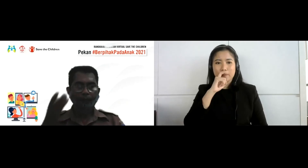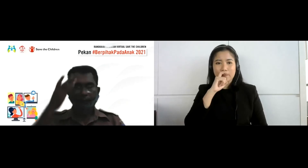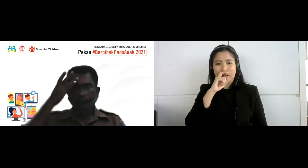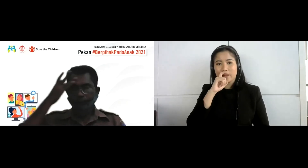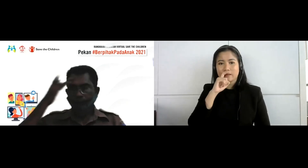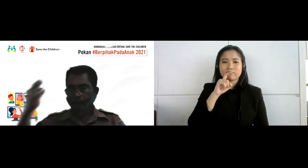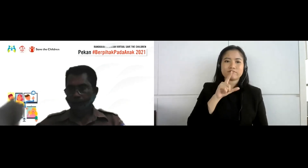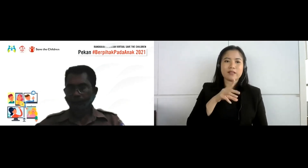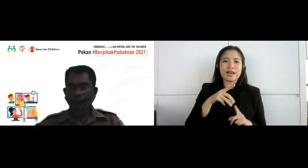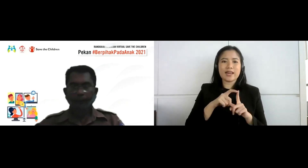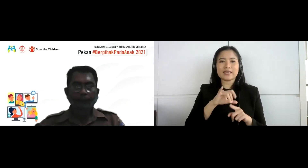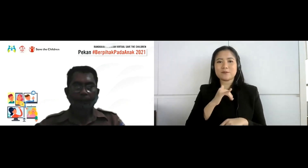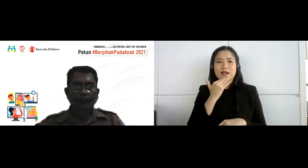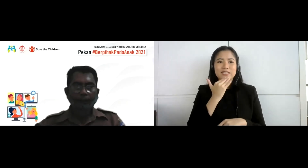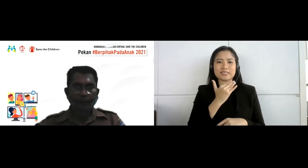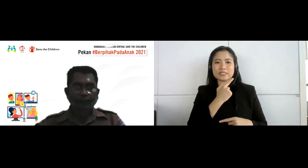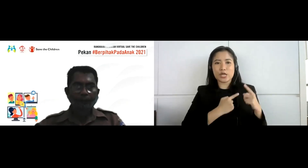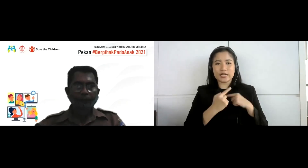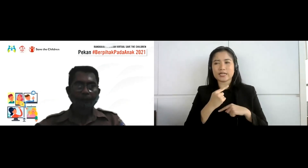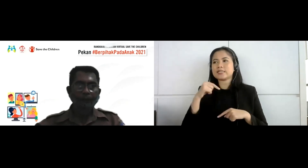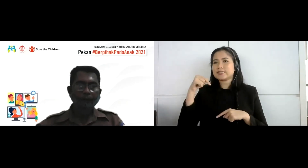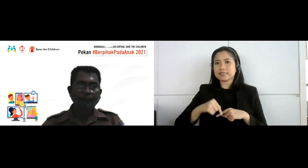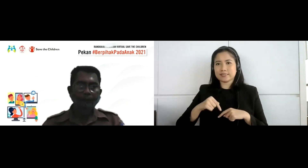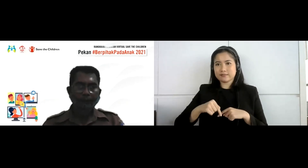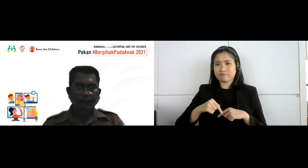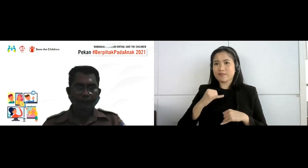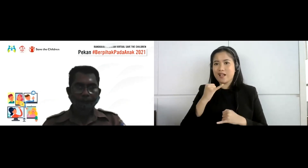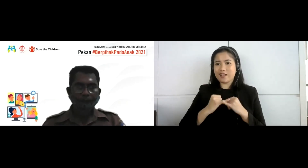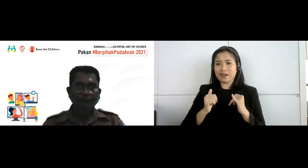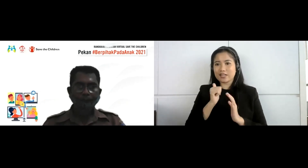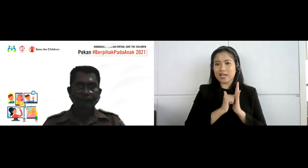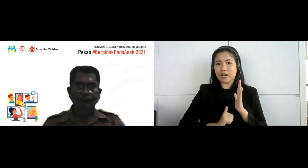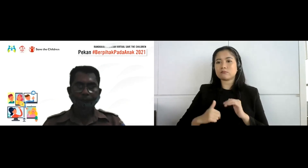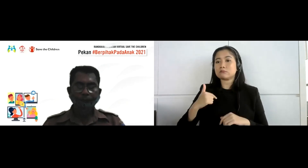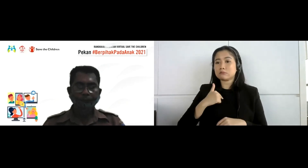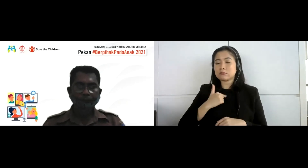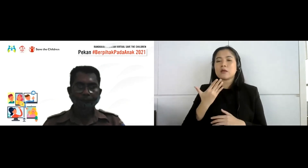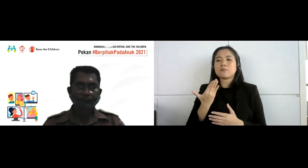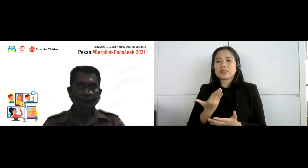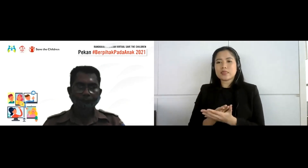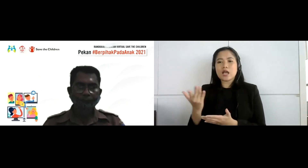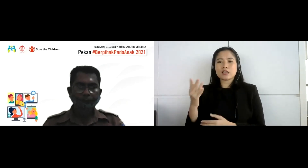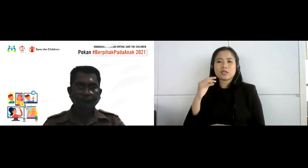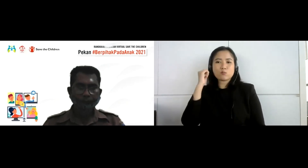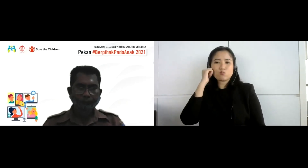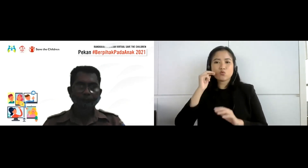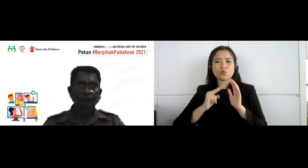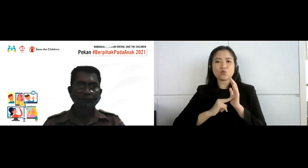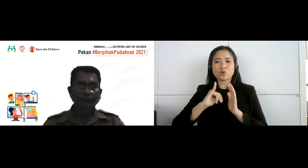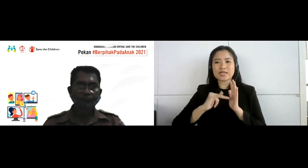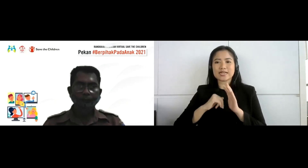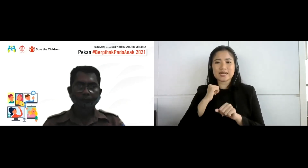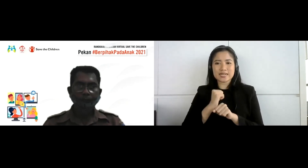pada kita semua. Nah, di penghujung ini kami atau saya meminta kesediaan dari Ibu Ning